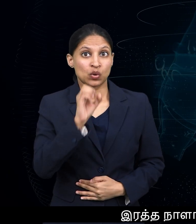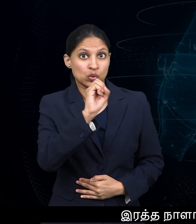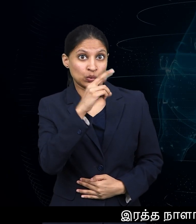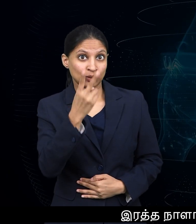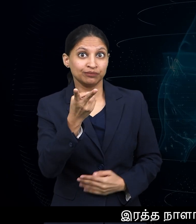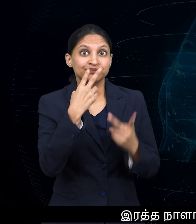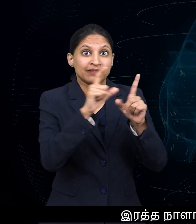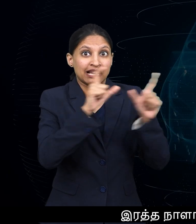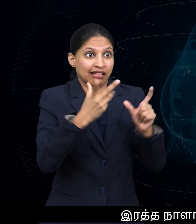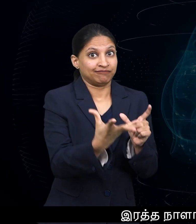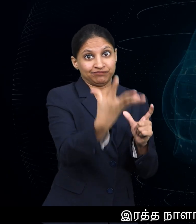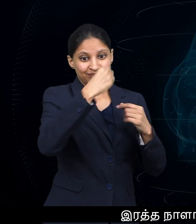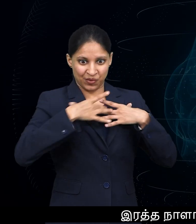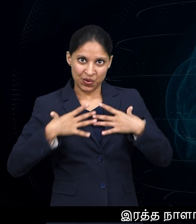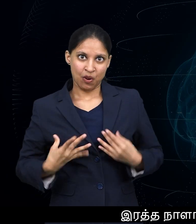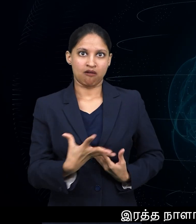இரத்த நாளங்கள் வழியாக